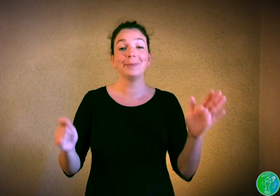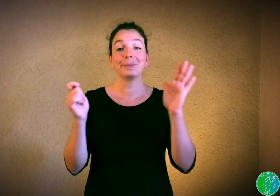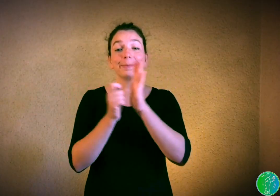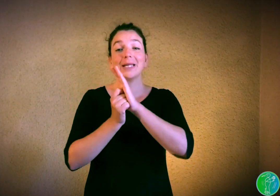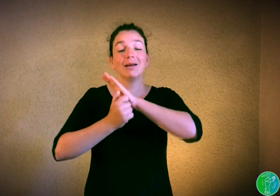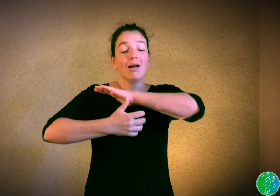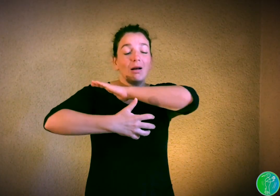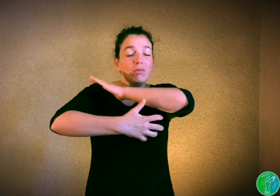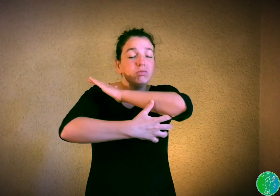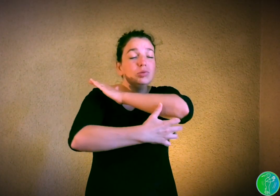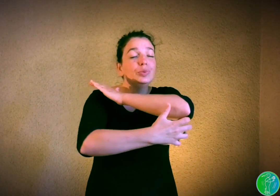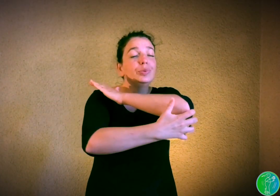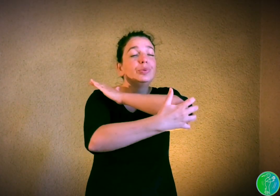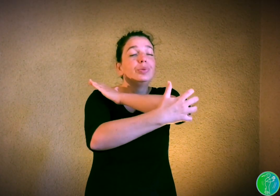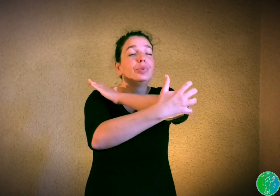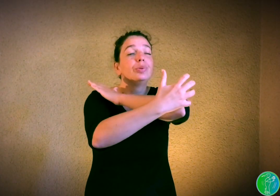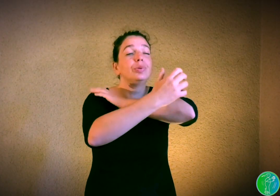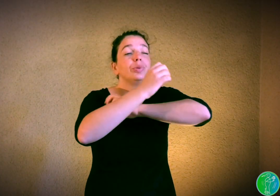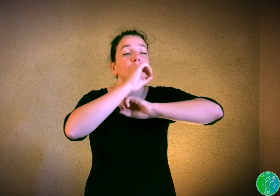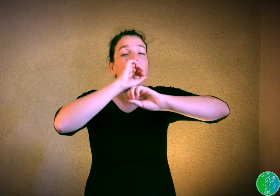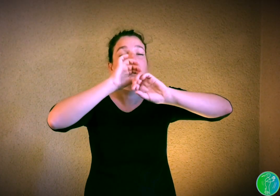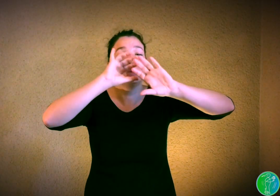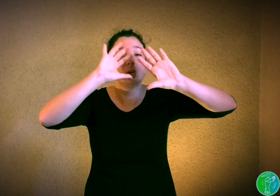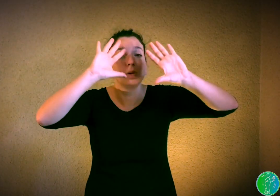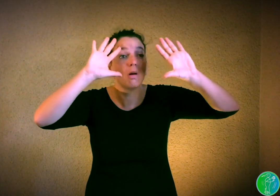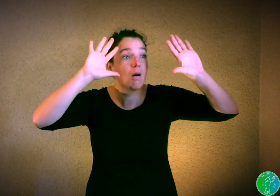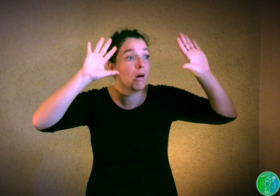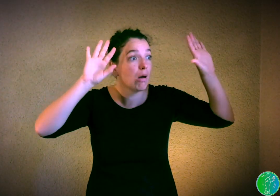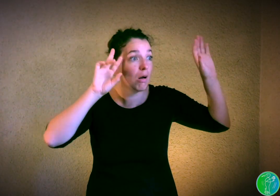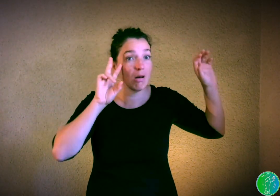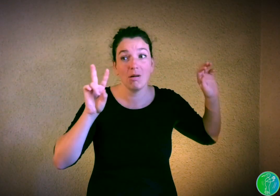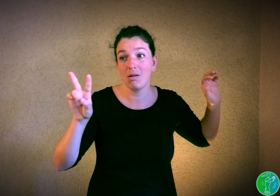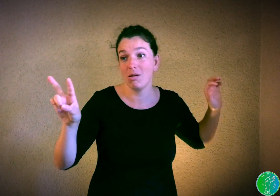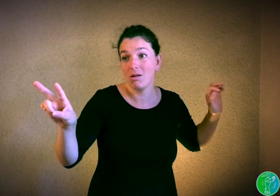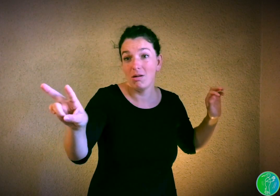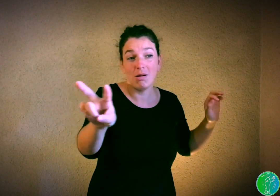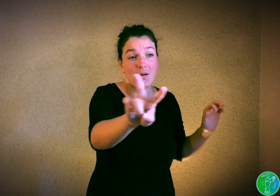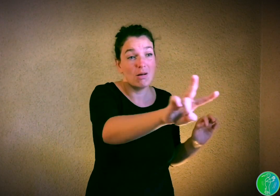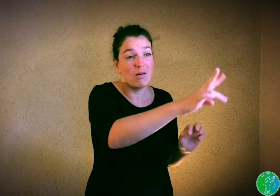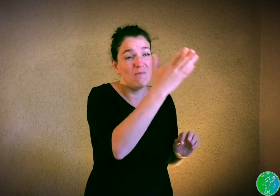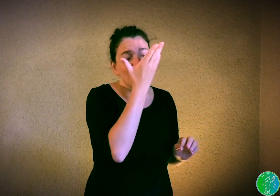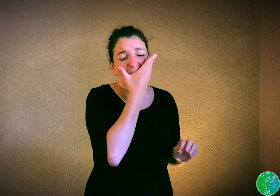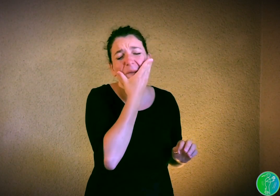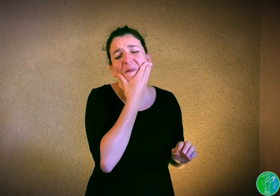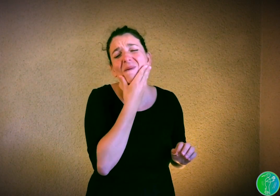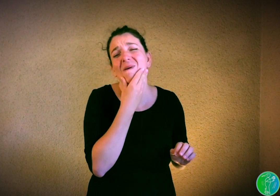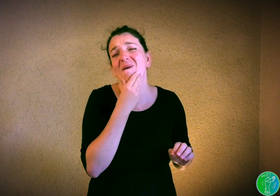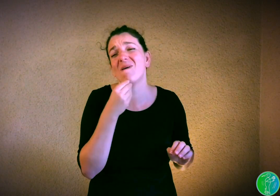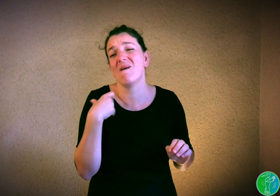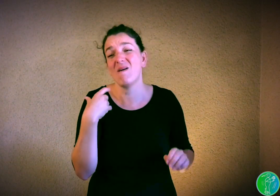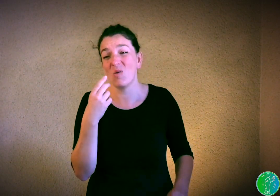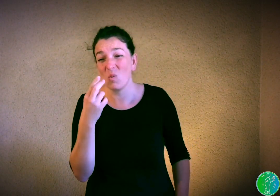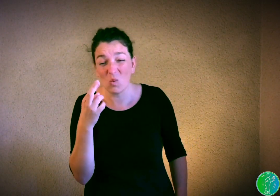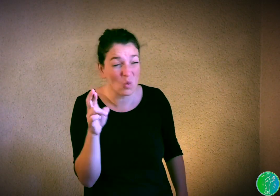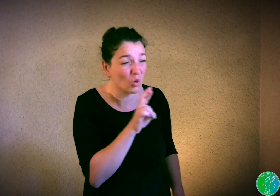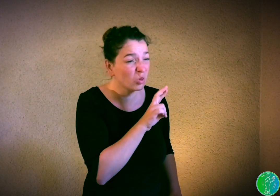Quand Laurent s'éveilla, le ciel était si clair, si vaste, que ça aurait été triste de faire demi-tour.